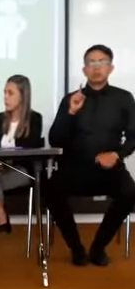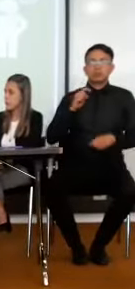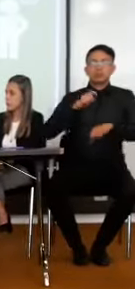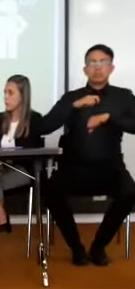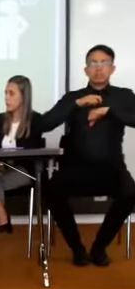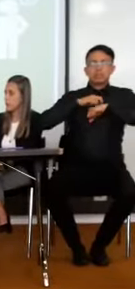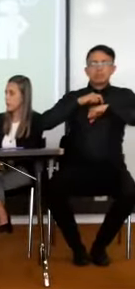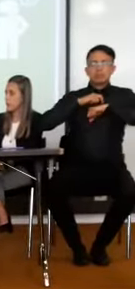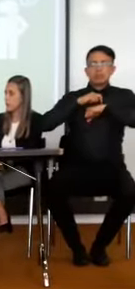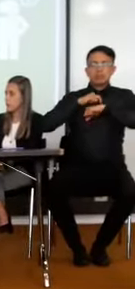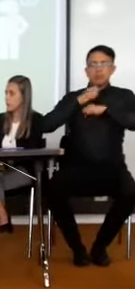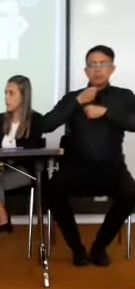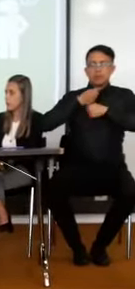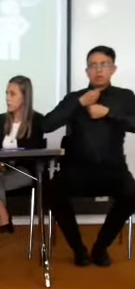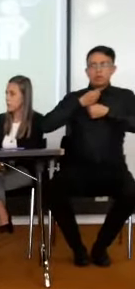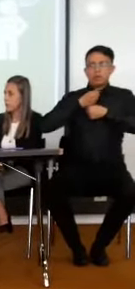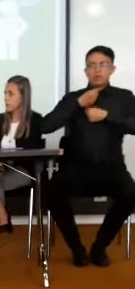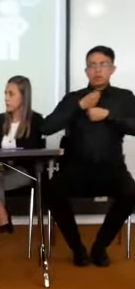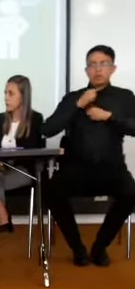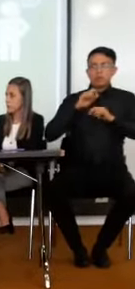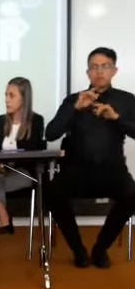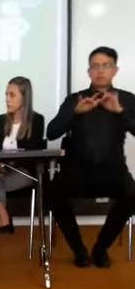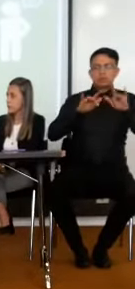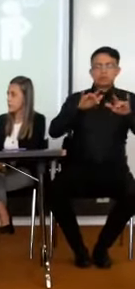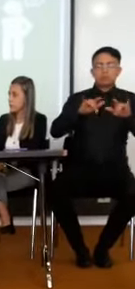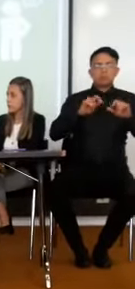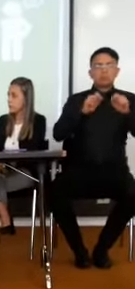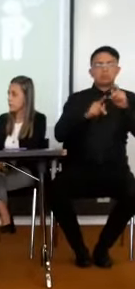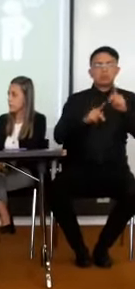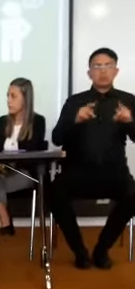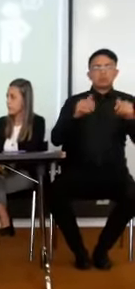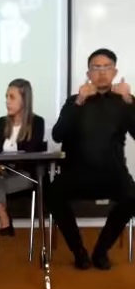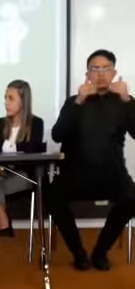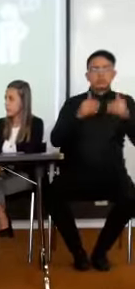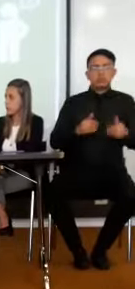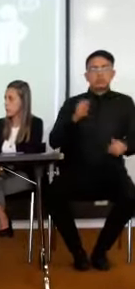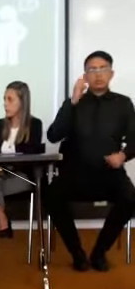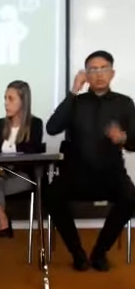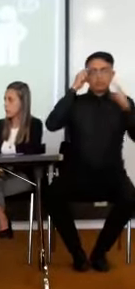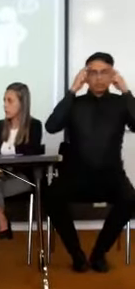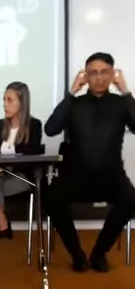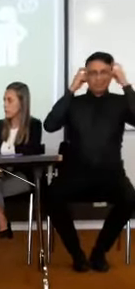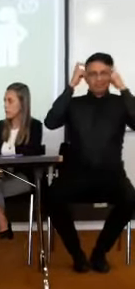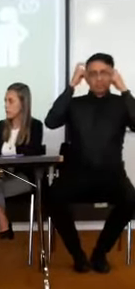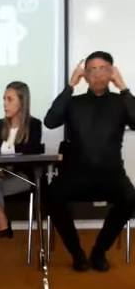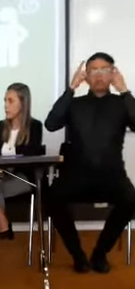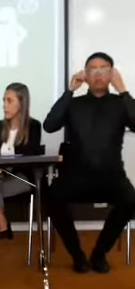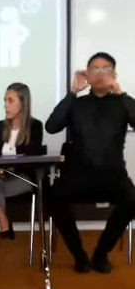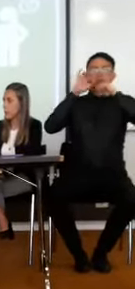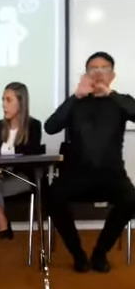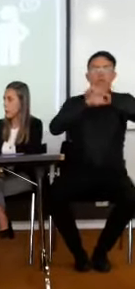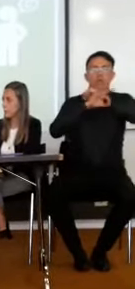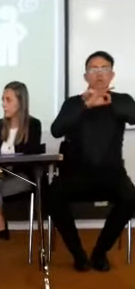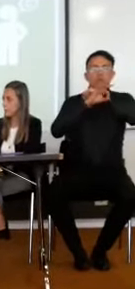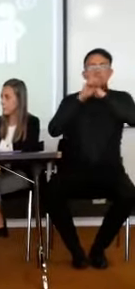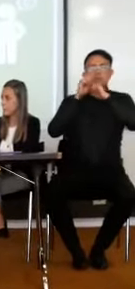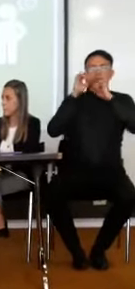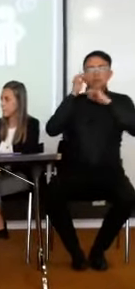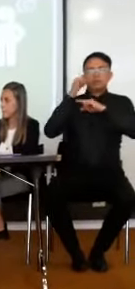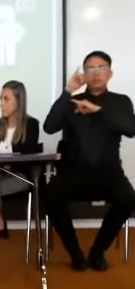llevo algún tiempo trabajando en campo con personas con discapacidad intelectual y psicosocial. ¿Qué es trabajar en campo con